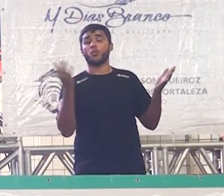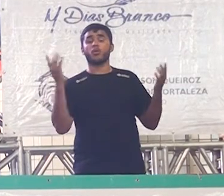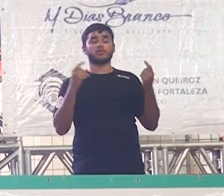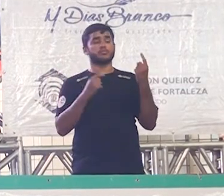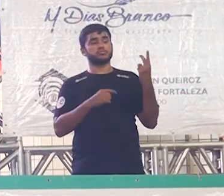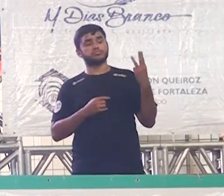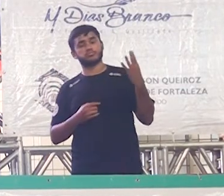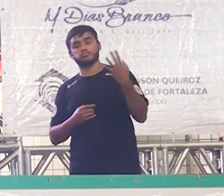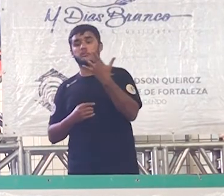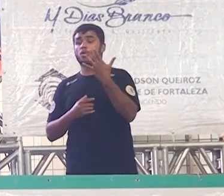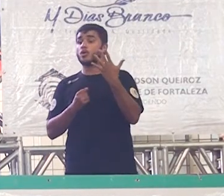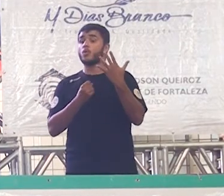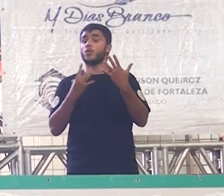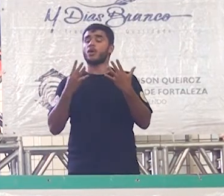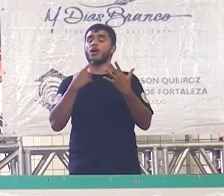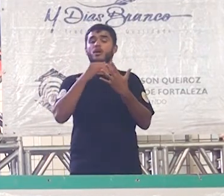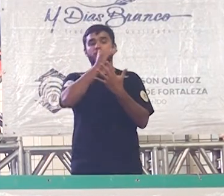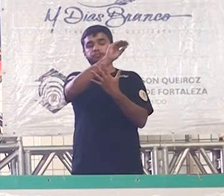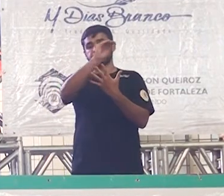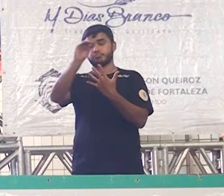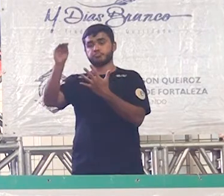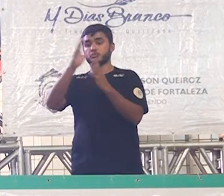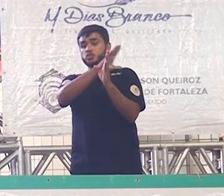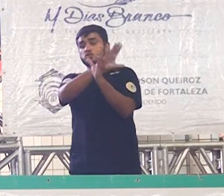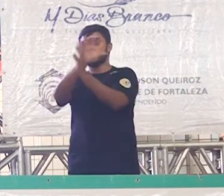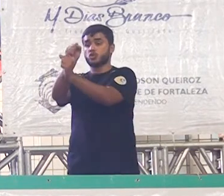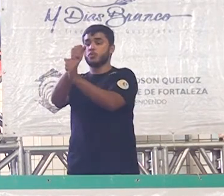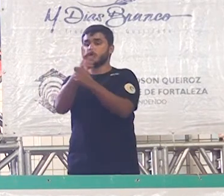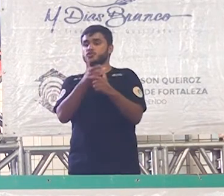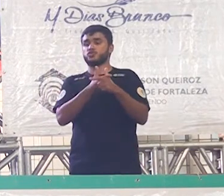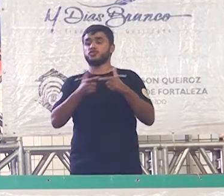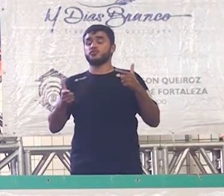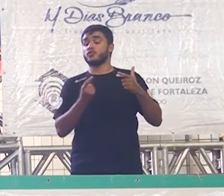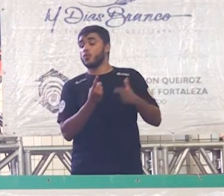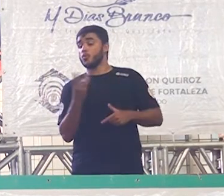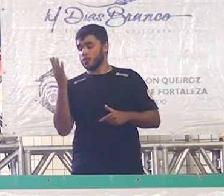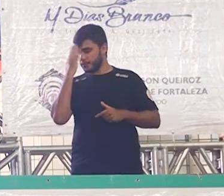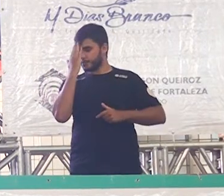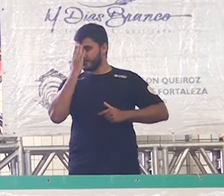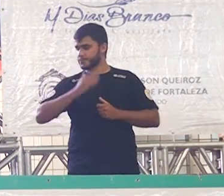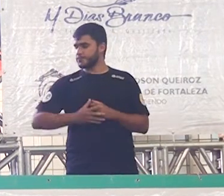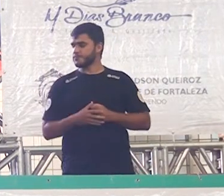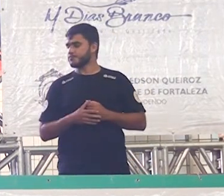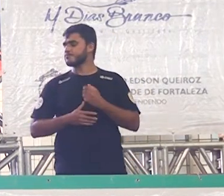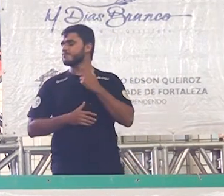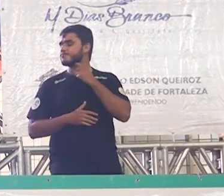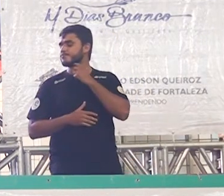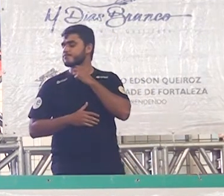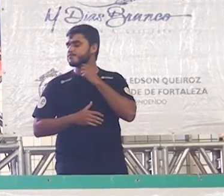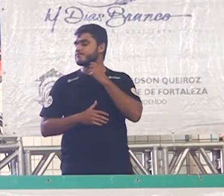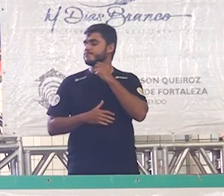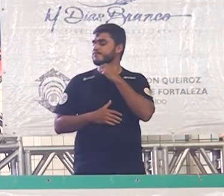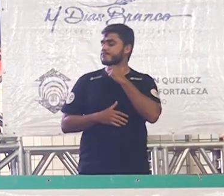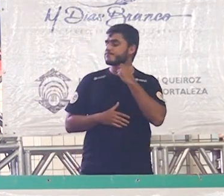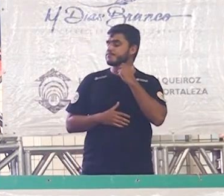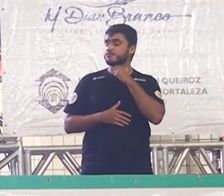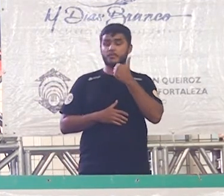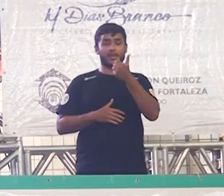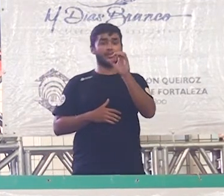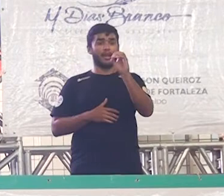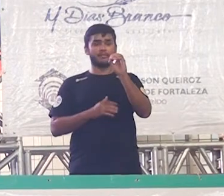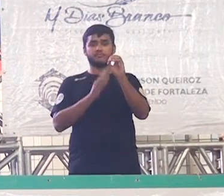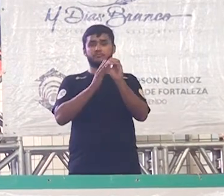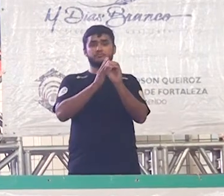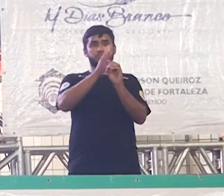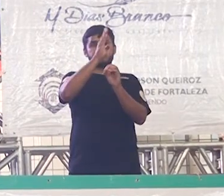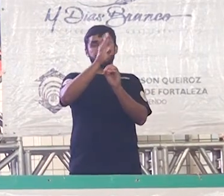vou ter, pelo total de veículos. Então vamos pensar aqui um pouquinho no gráfico. Olha só, número 10 eu não tenho nada. O